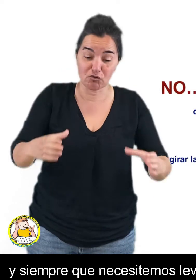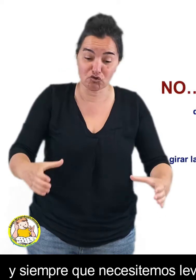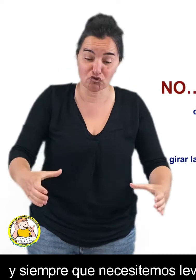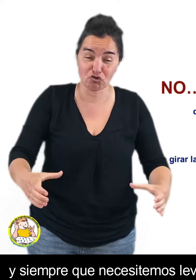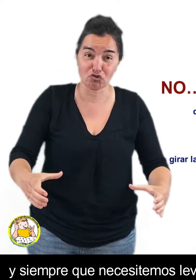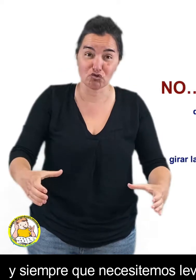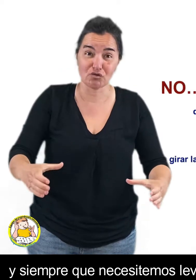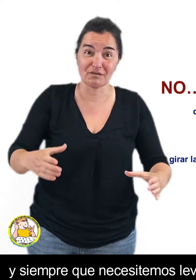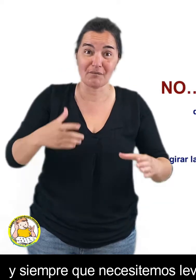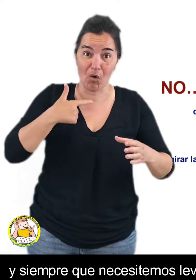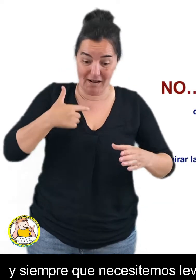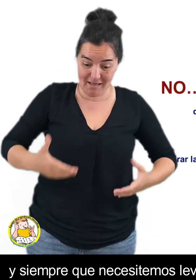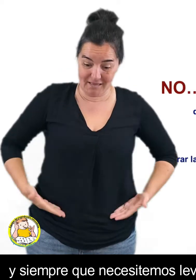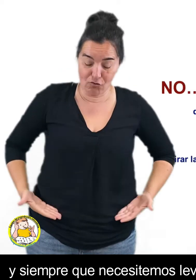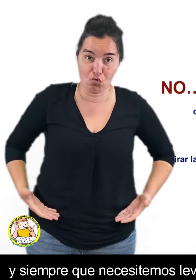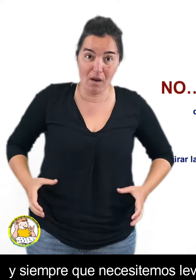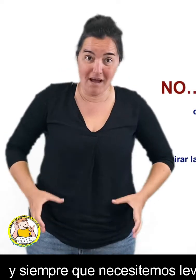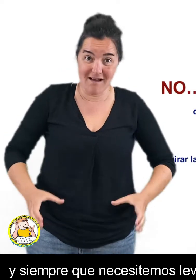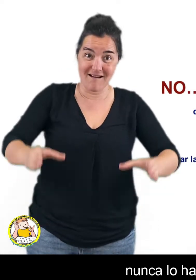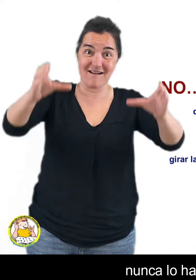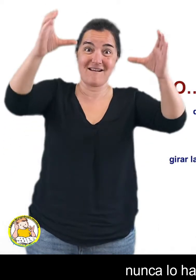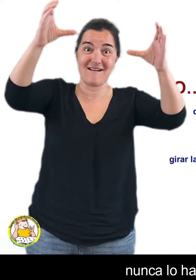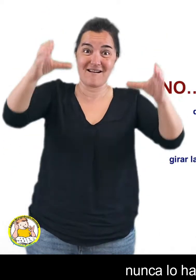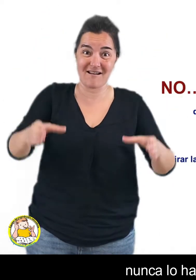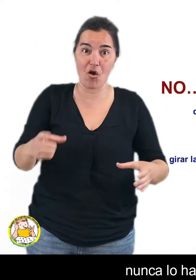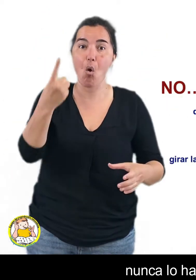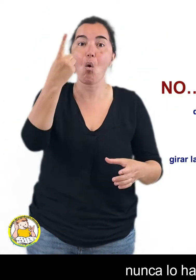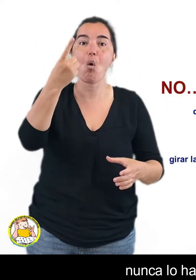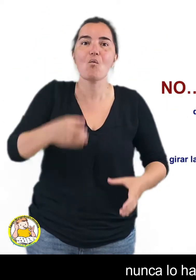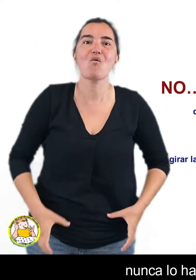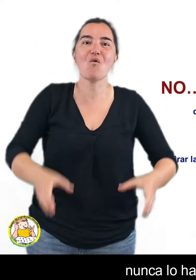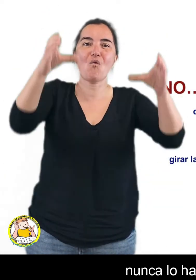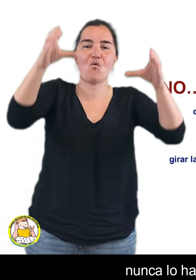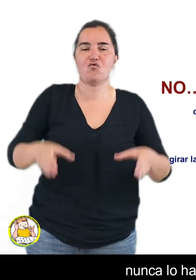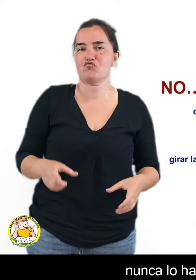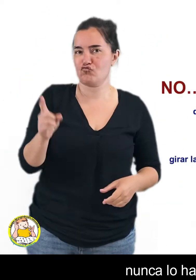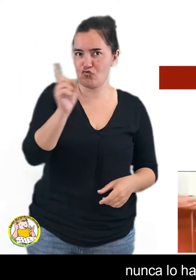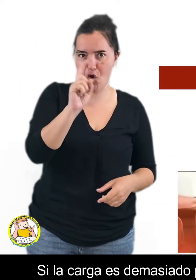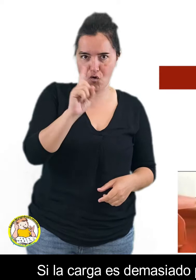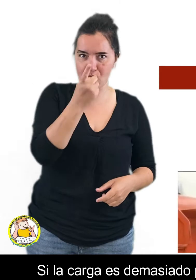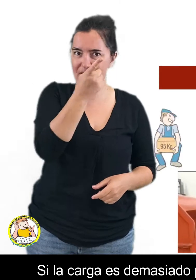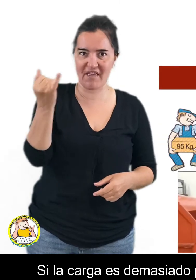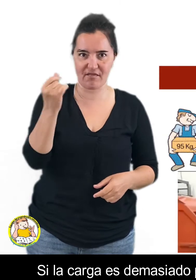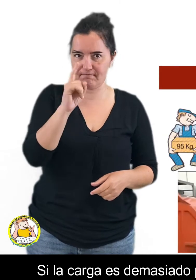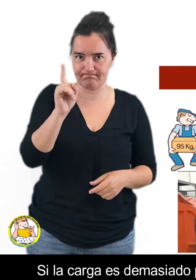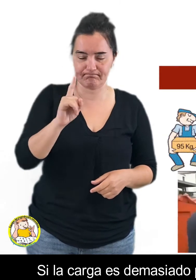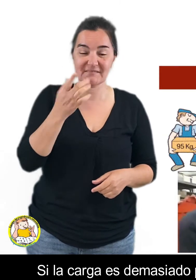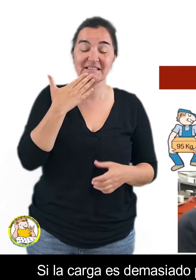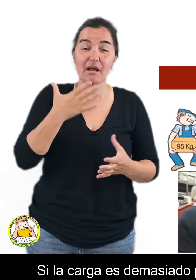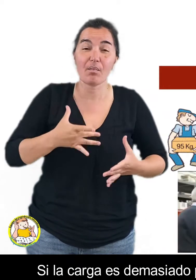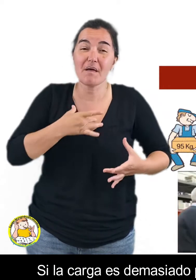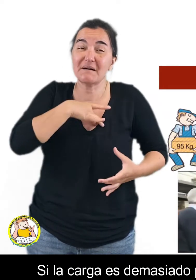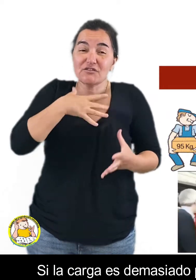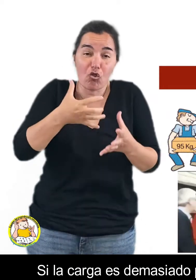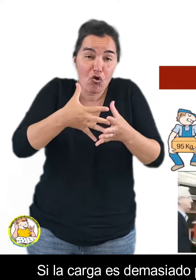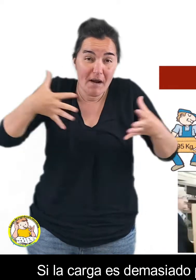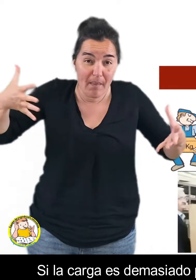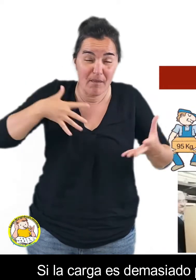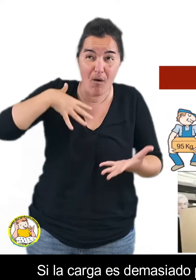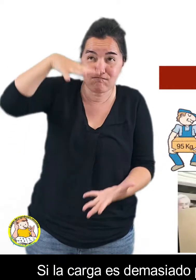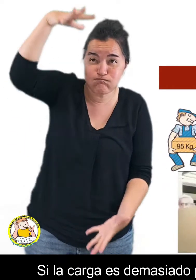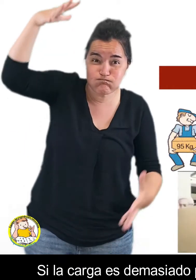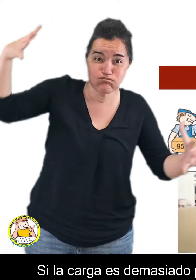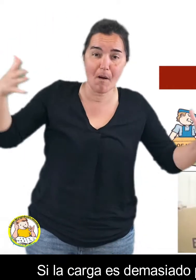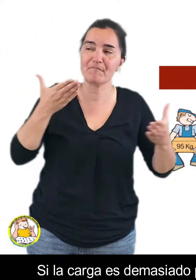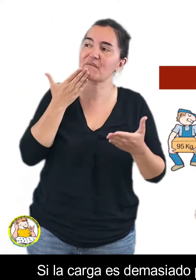necesitemos levantar una carga pesada por encima de la cintura, nunca lo haremos en un solo movimiento. Si la carga es demasiado pesada o